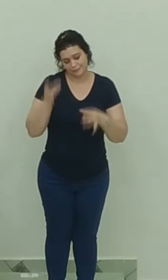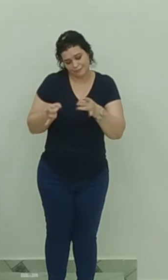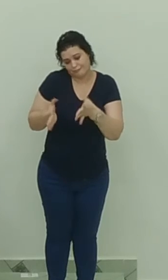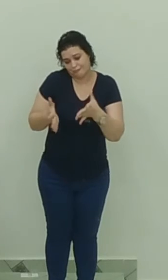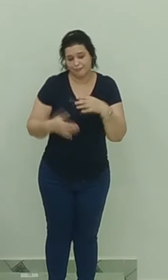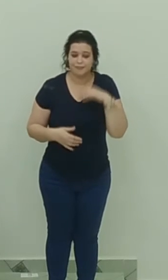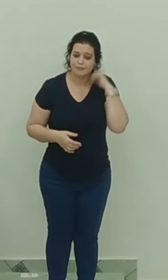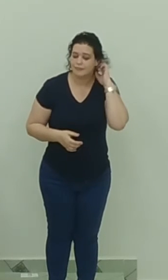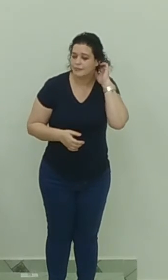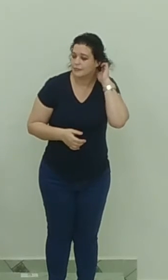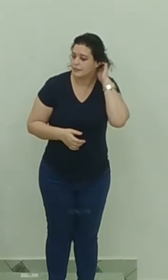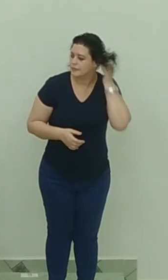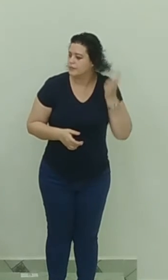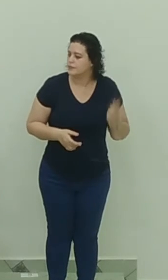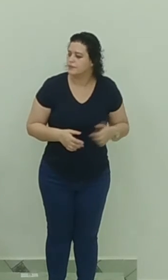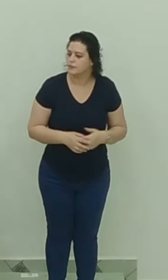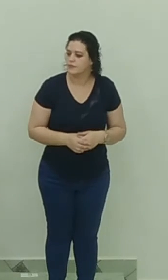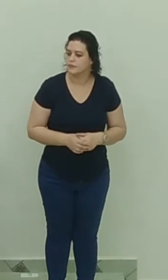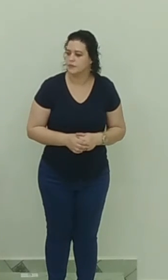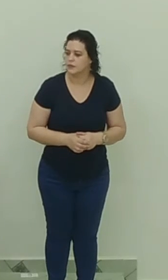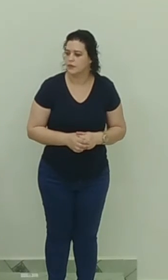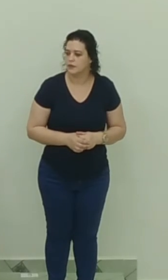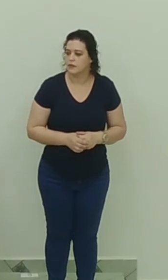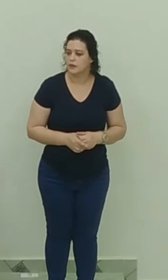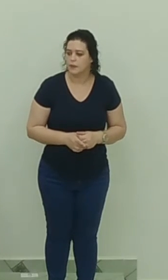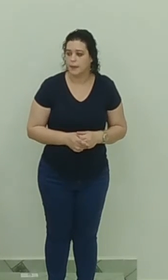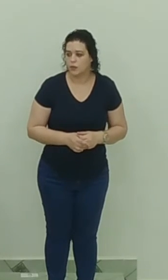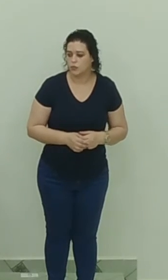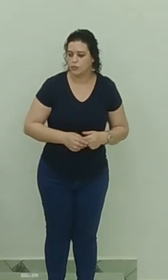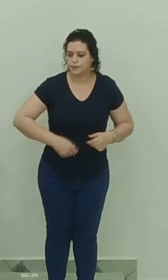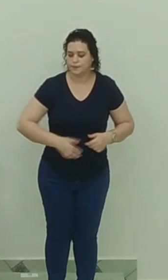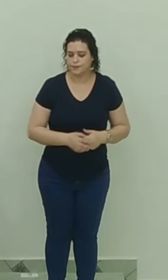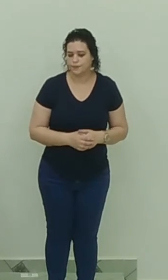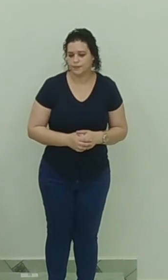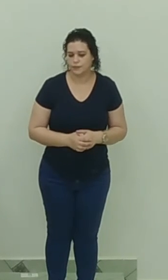E ele fala assim para os discípulos: vocês querem ir embora também?